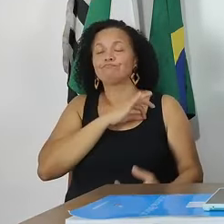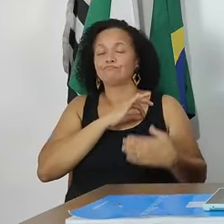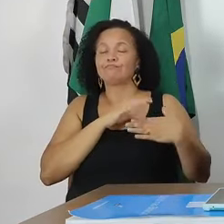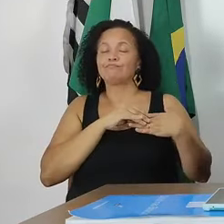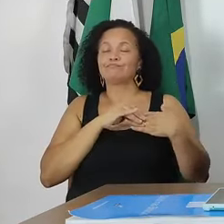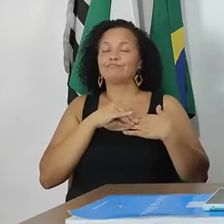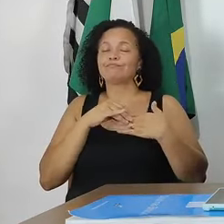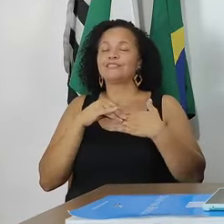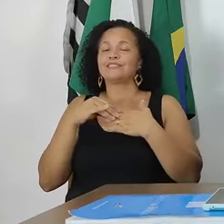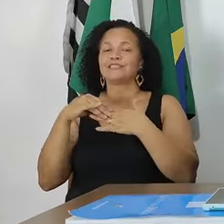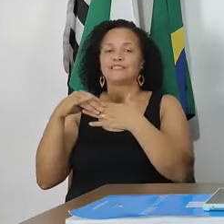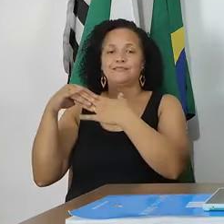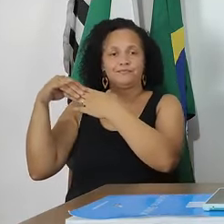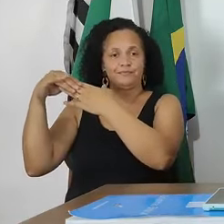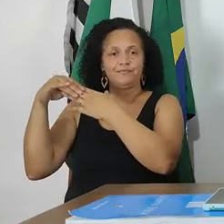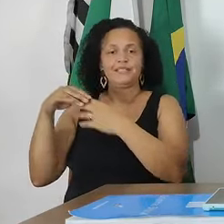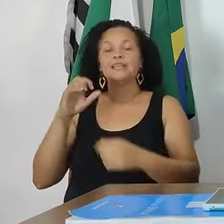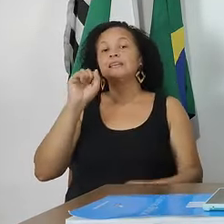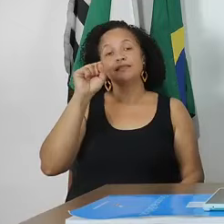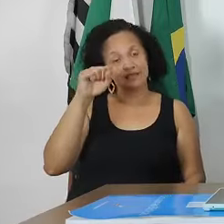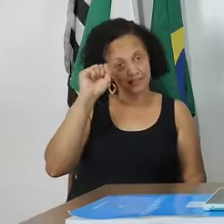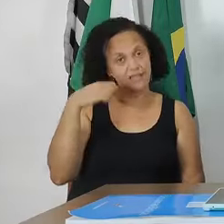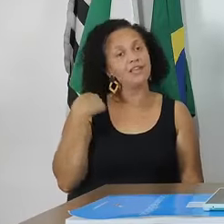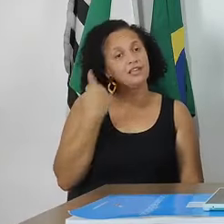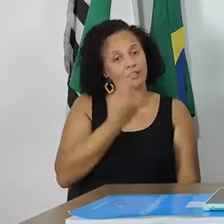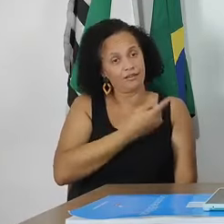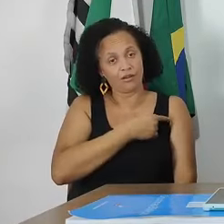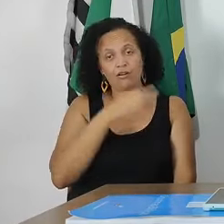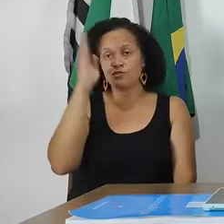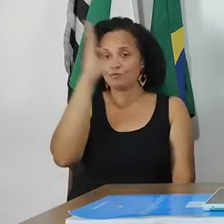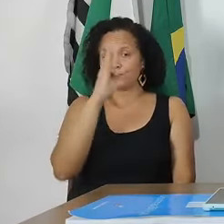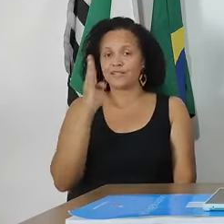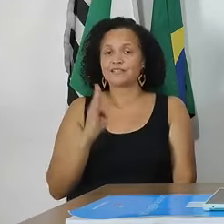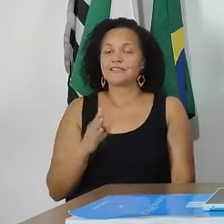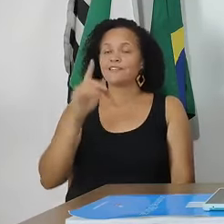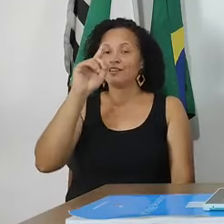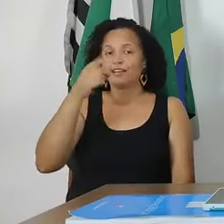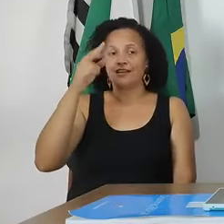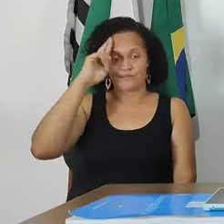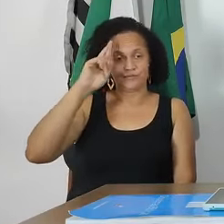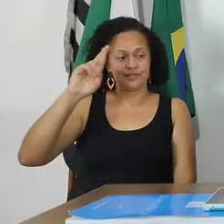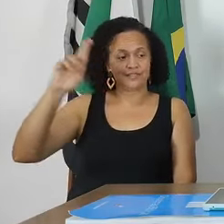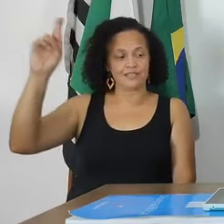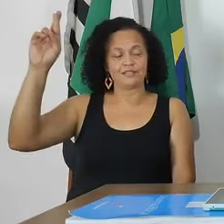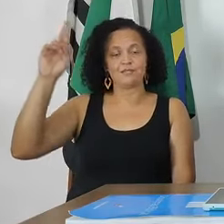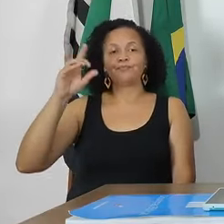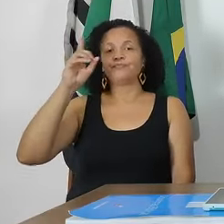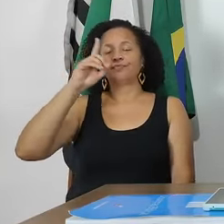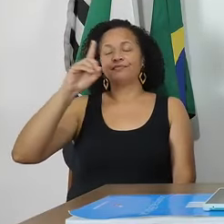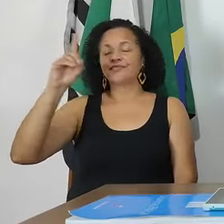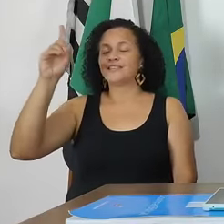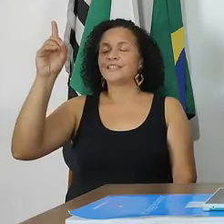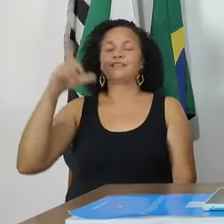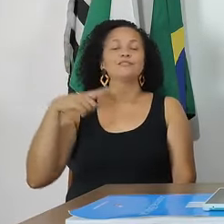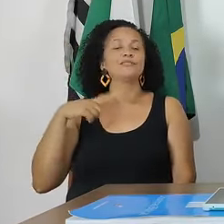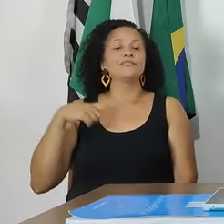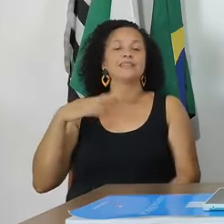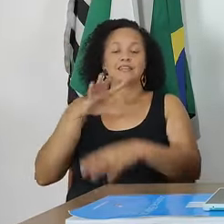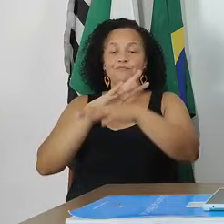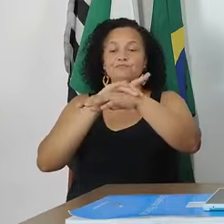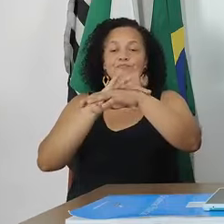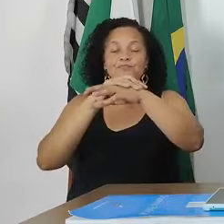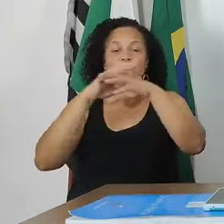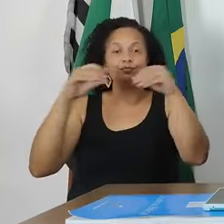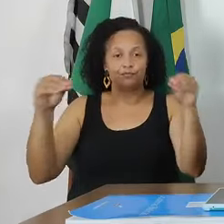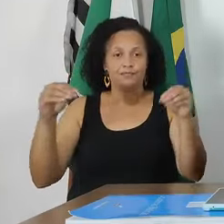nossa nação tem jeito sim. A nossa nação é do Senhor. Deus tem cura para o seu parente. Seu